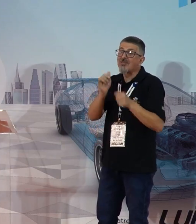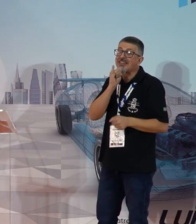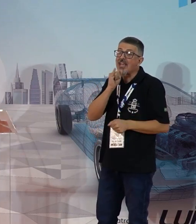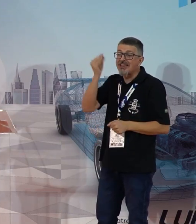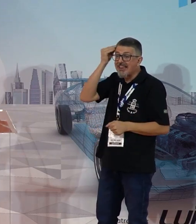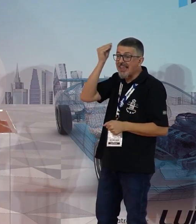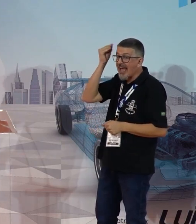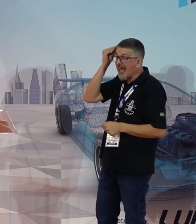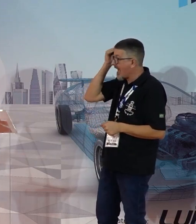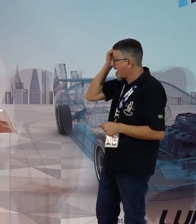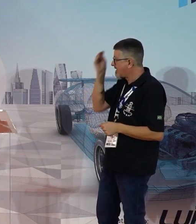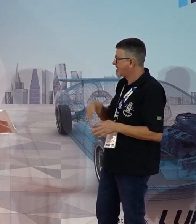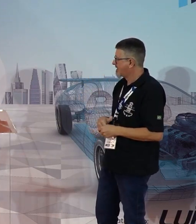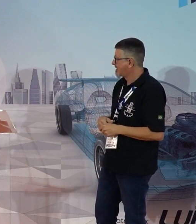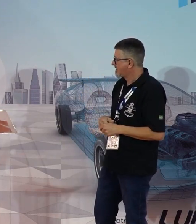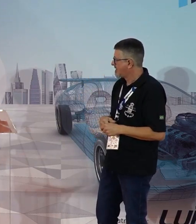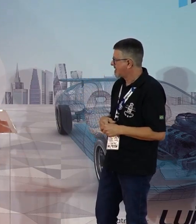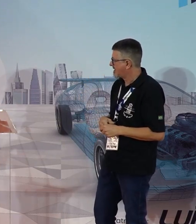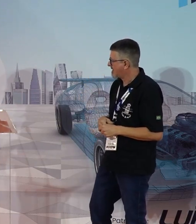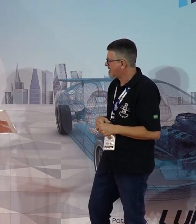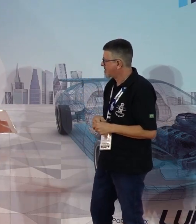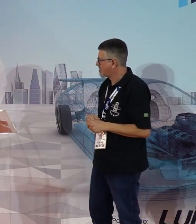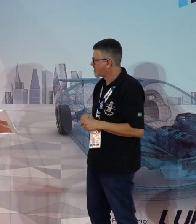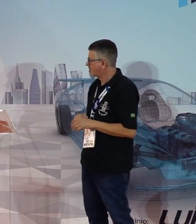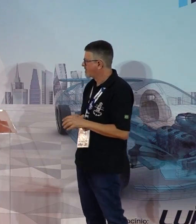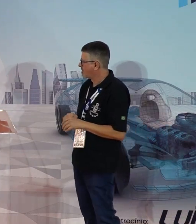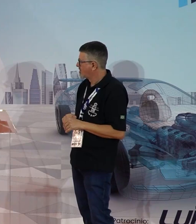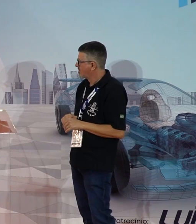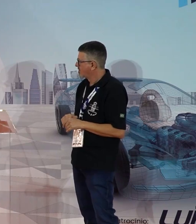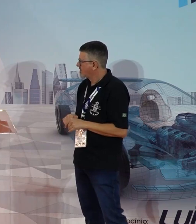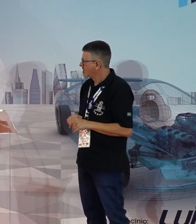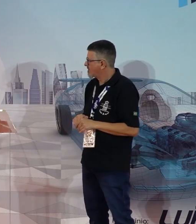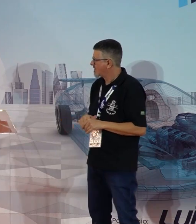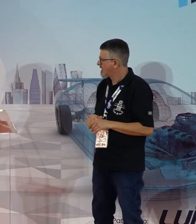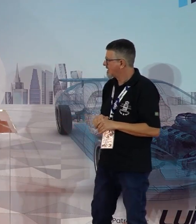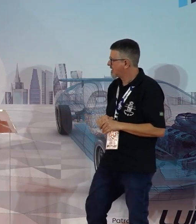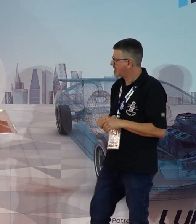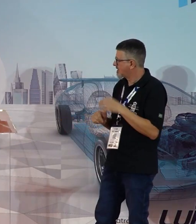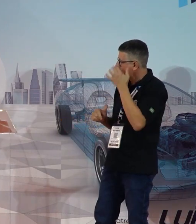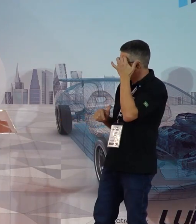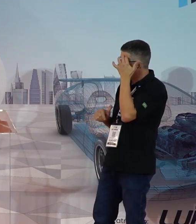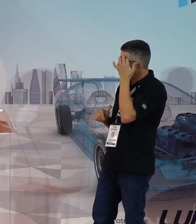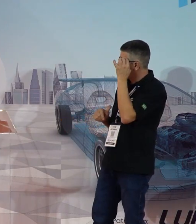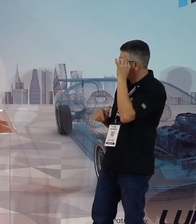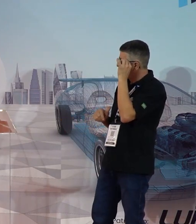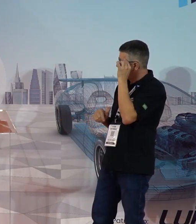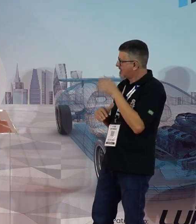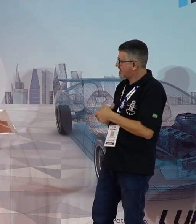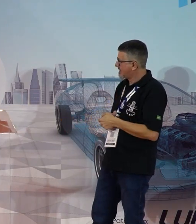ele liga o computador e dá a indicação. Então, nessa indicação,